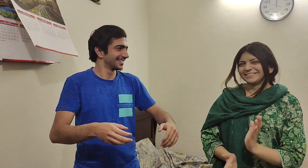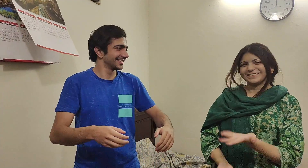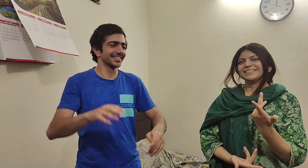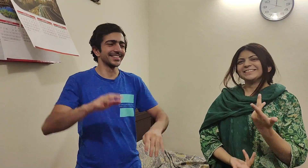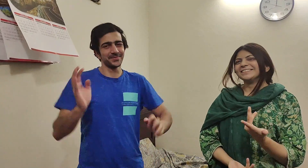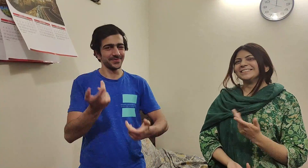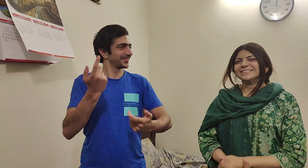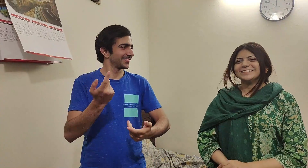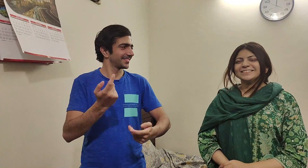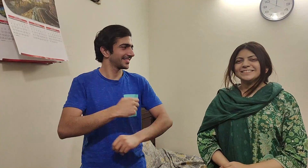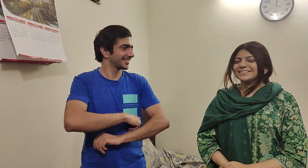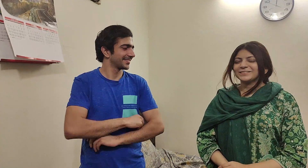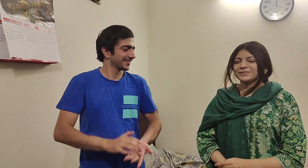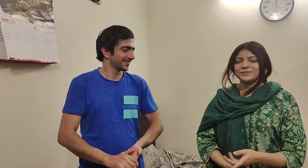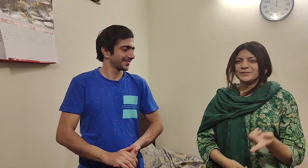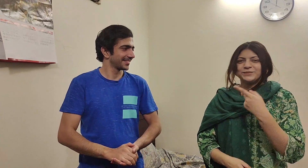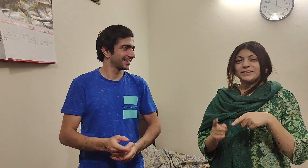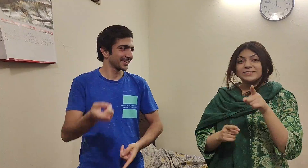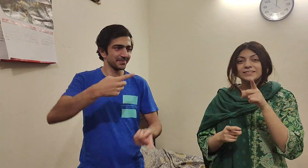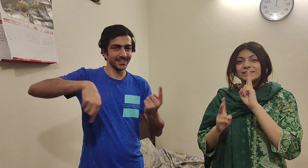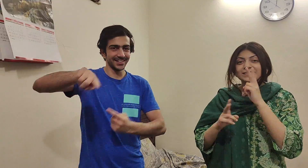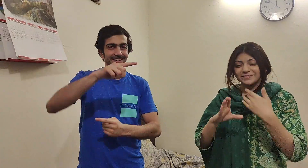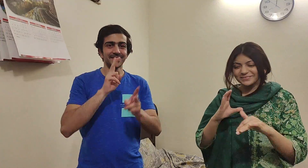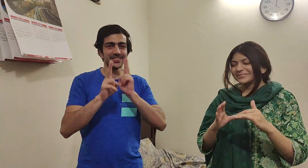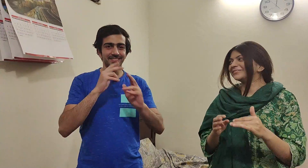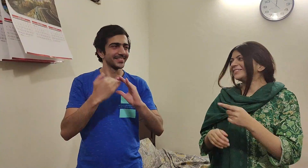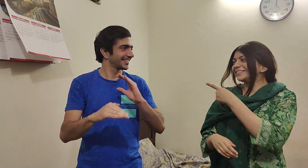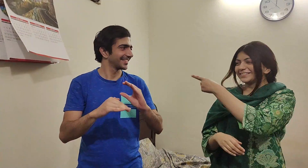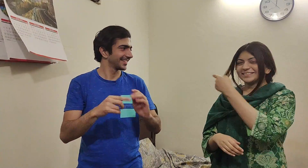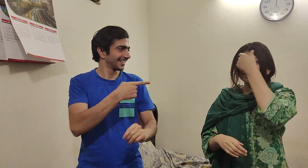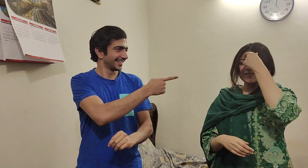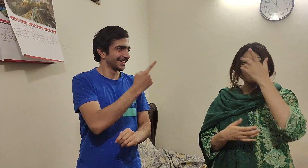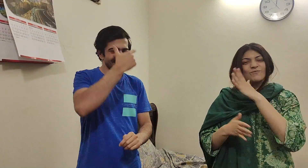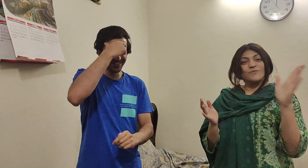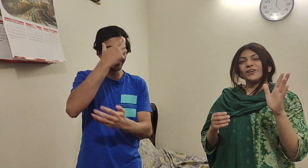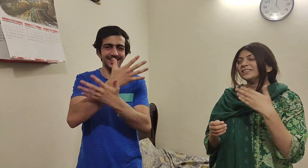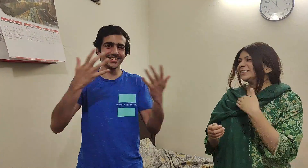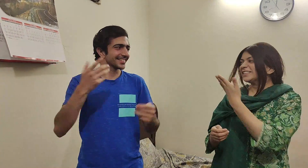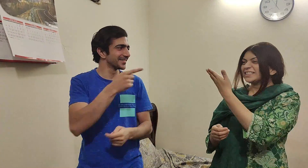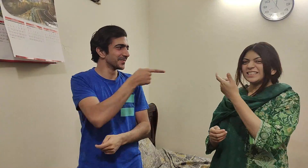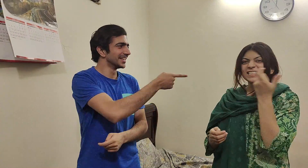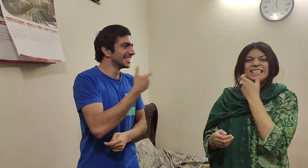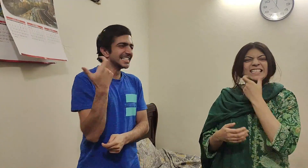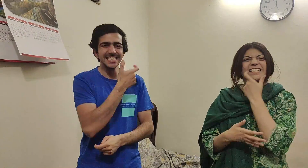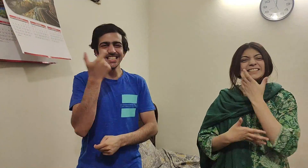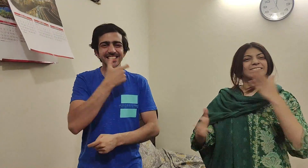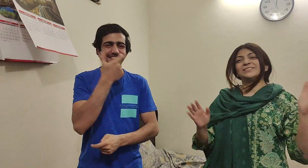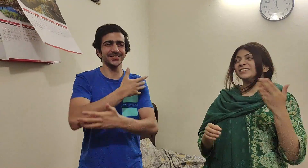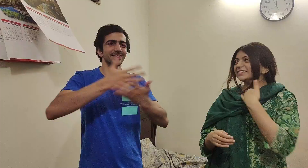एनीवेज चलो, हसन जो है ना वो मेरी नकल लगा रहा है, बहुत तंग करता है मुझे, और